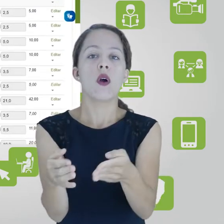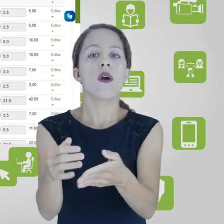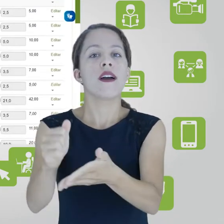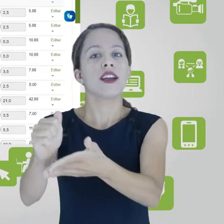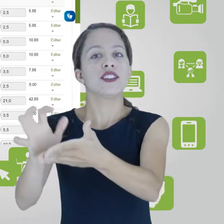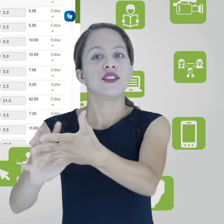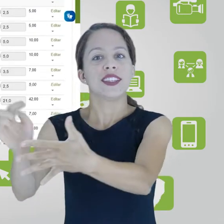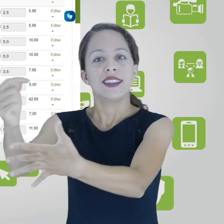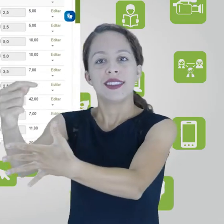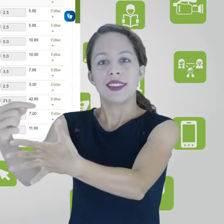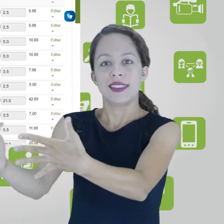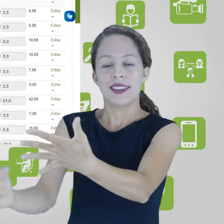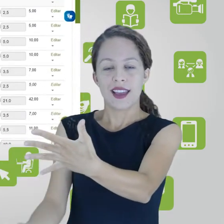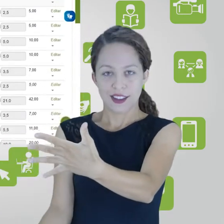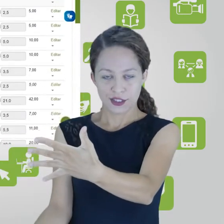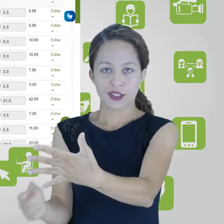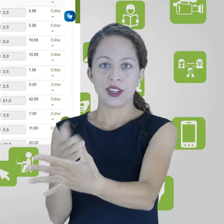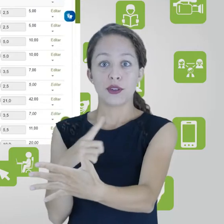categoria